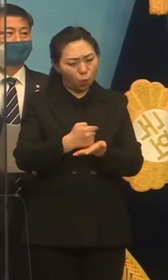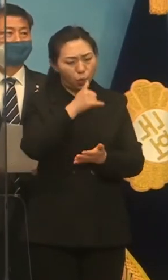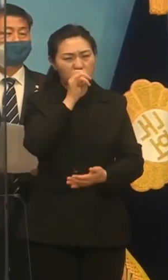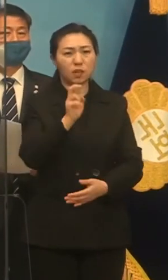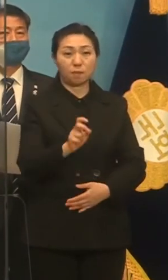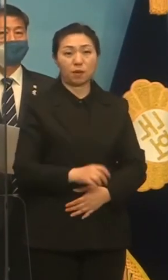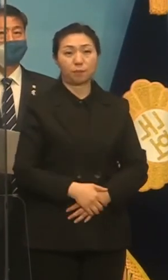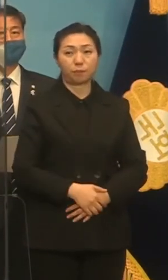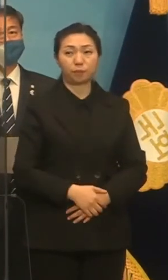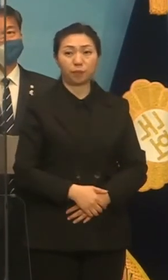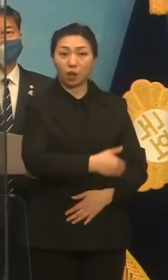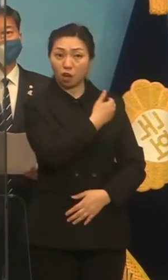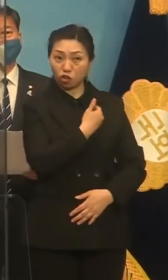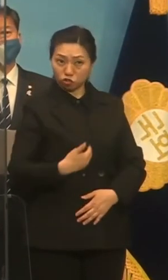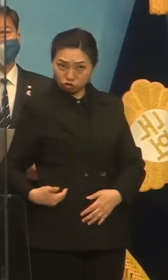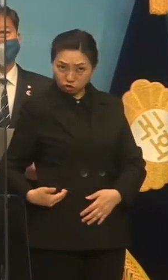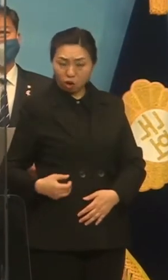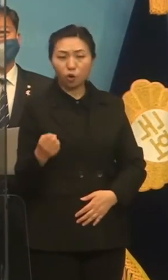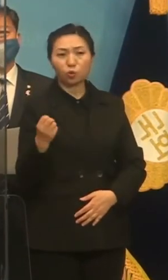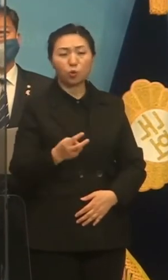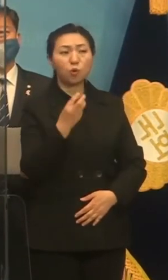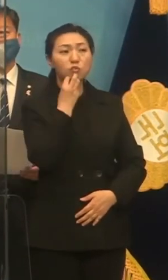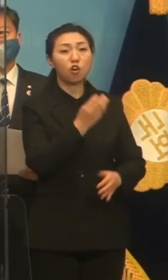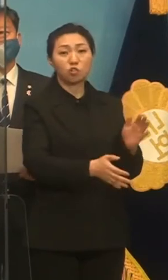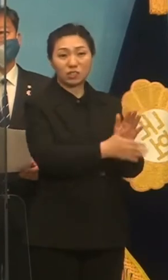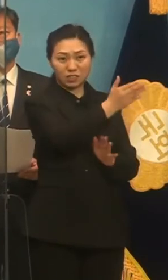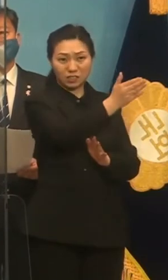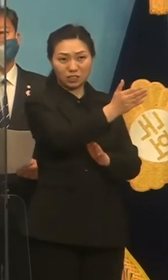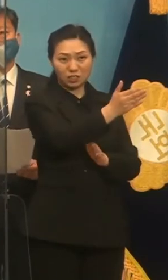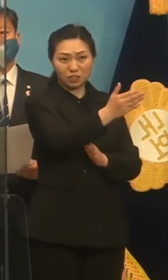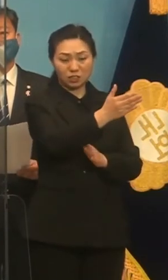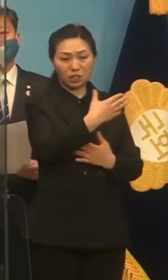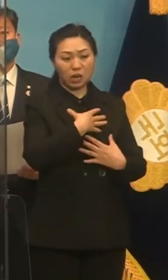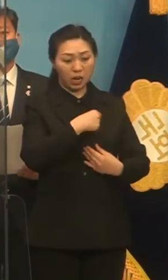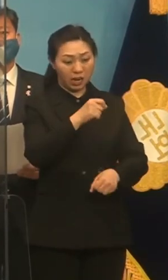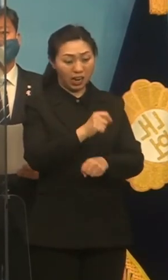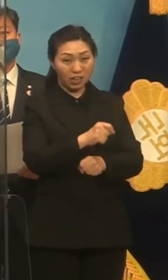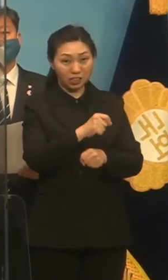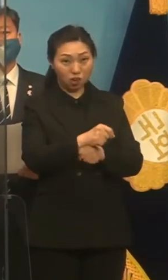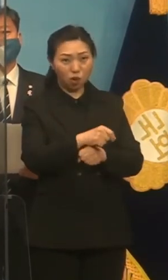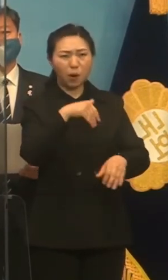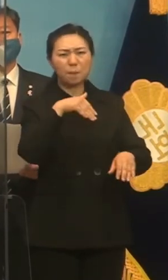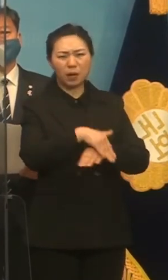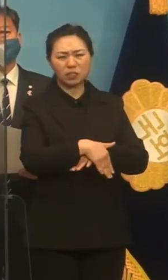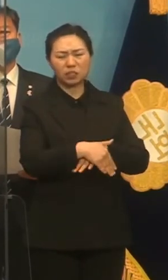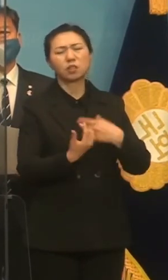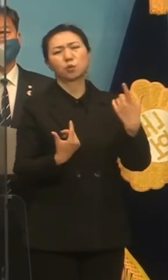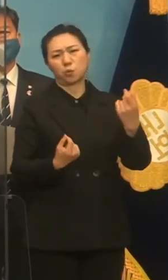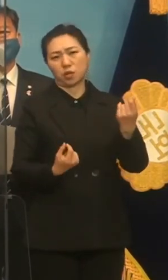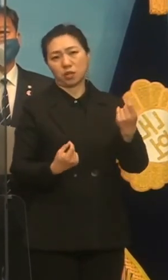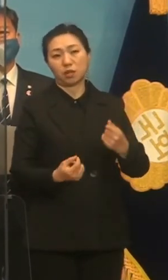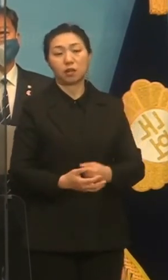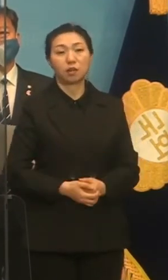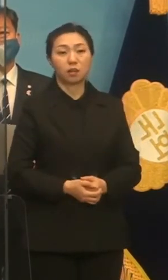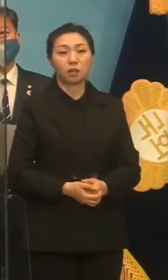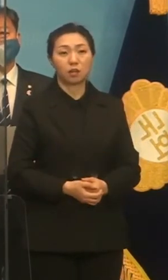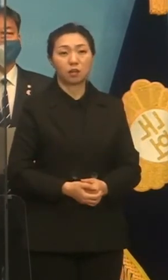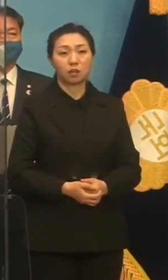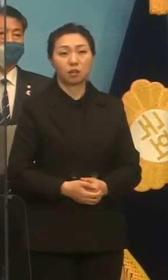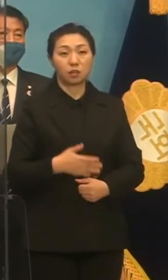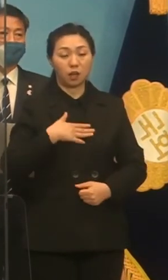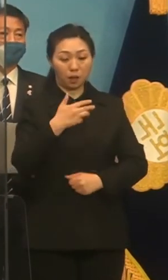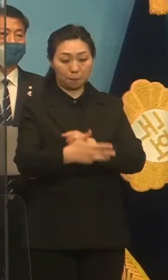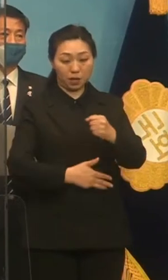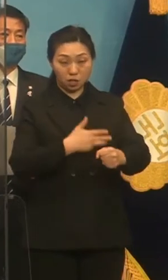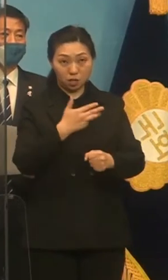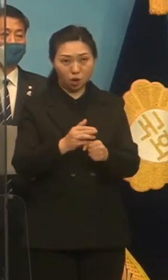그 창과 상신 행정의 세계가 사실상 참가 위 아니기 때문에 다르지 않습니다 제가 관련한